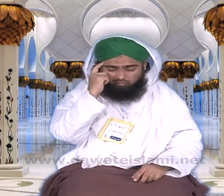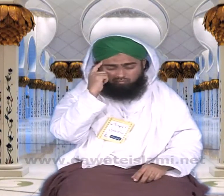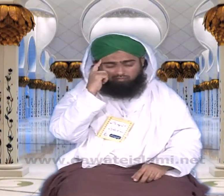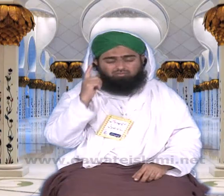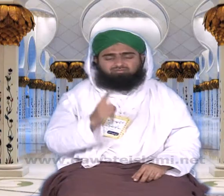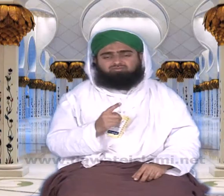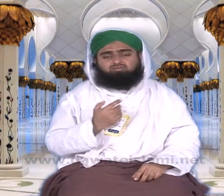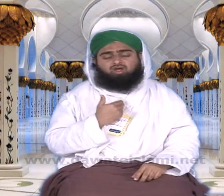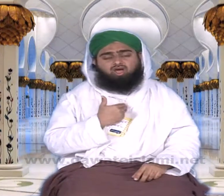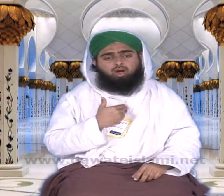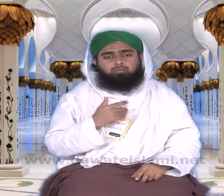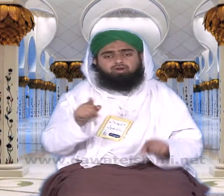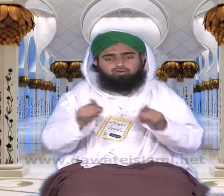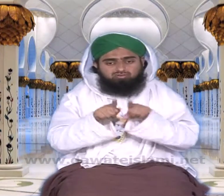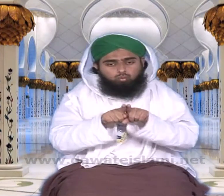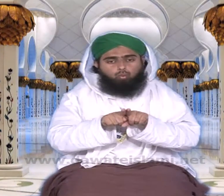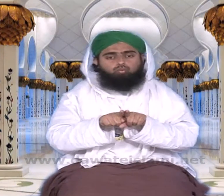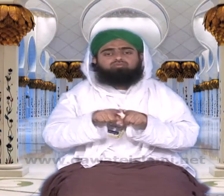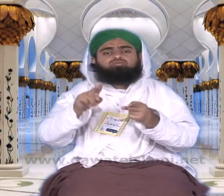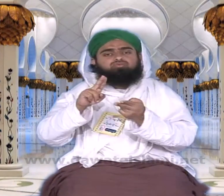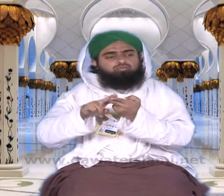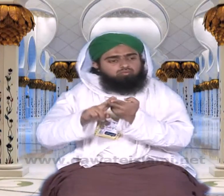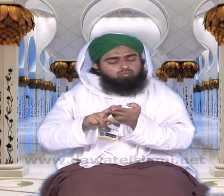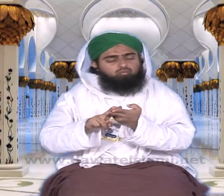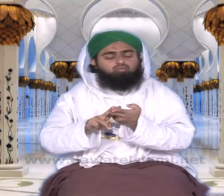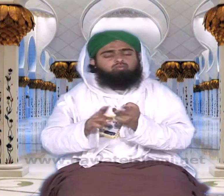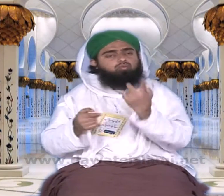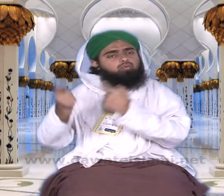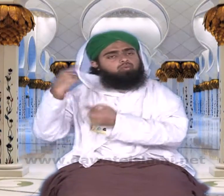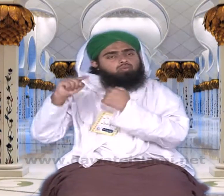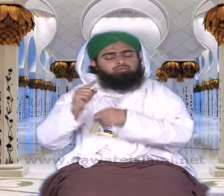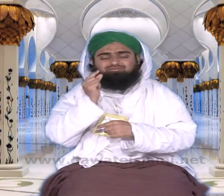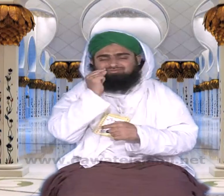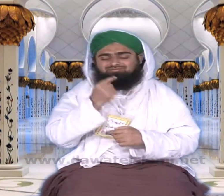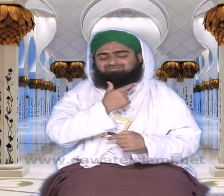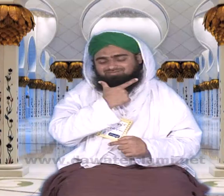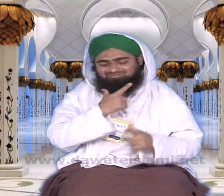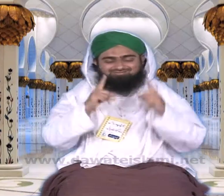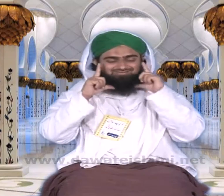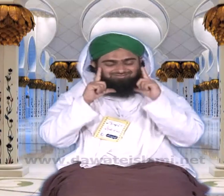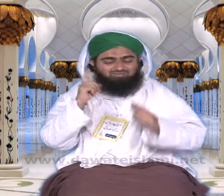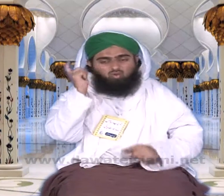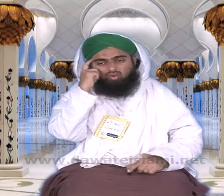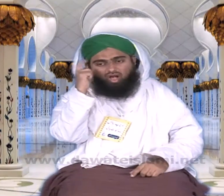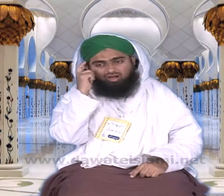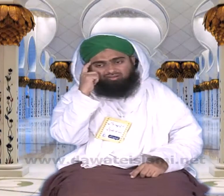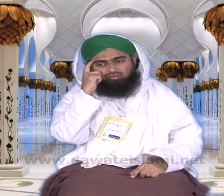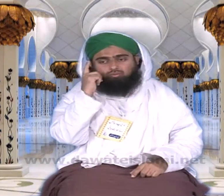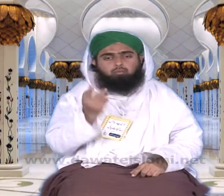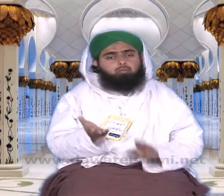بالکونی سے جھانت کر ان اپنے عزیزوں کو تلاش کرو وہ ہستے اور مذکوراتے چہرے